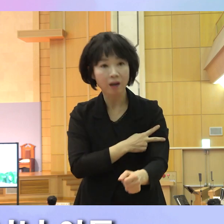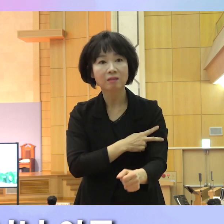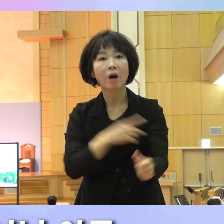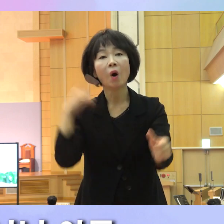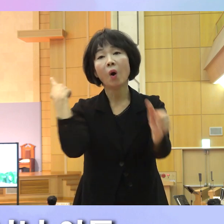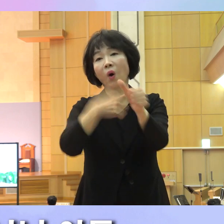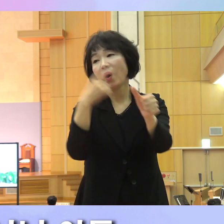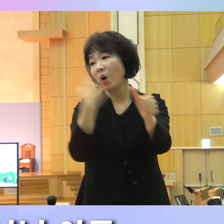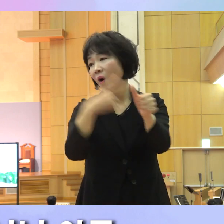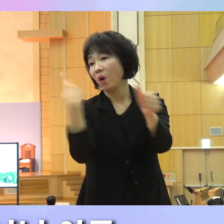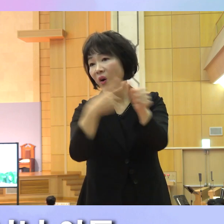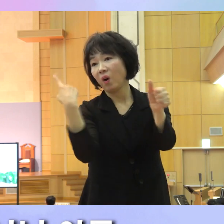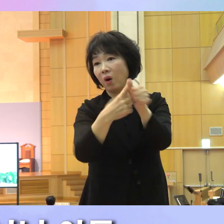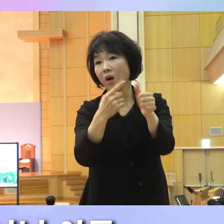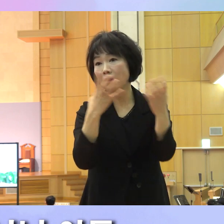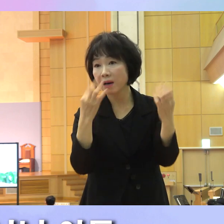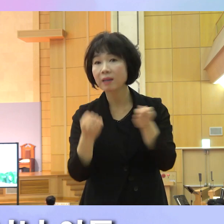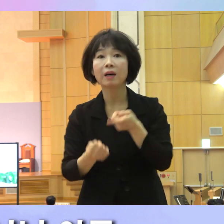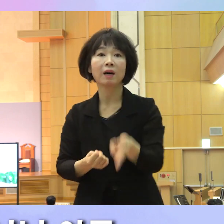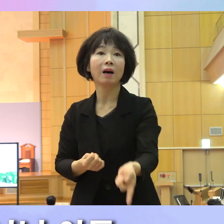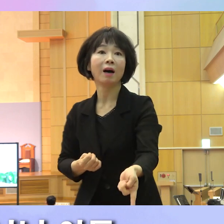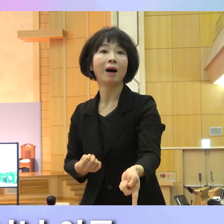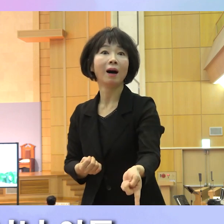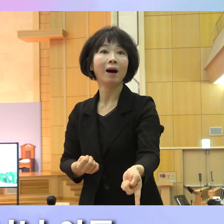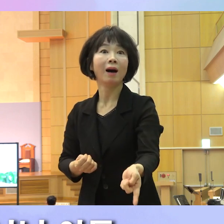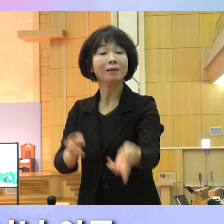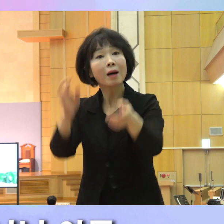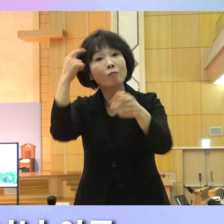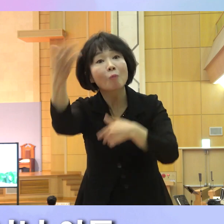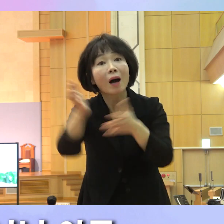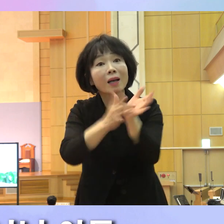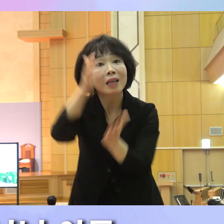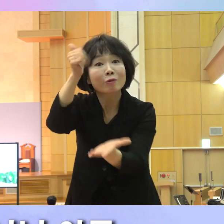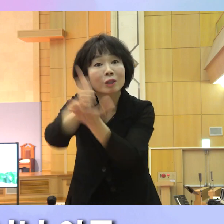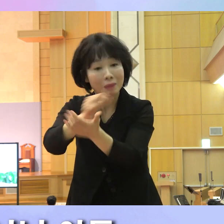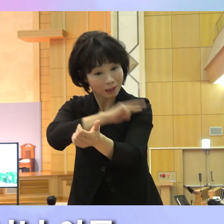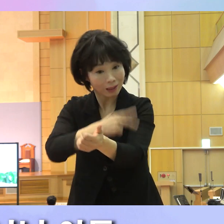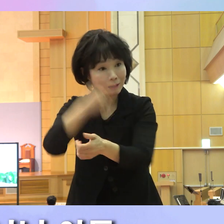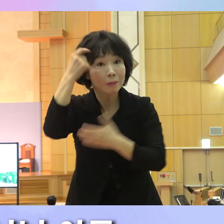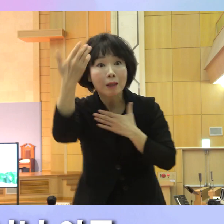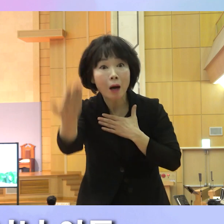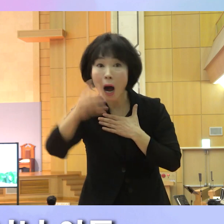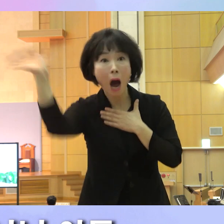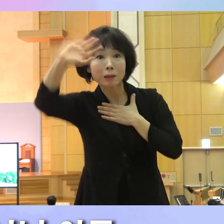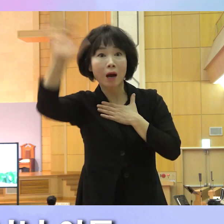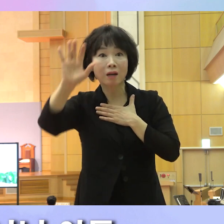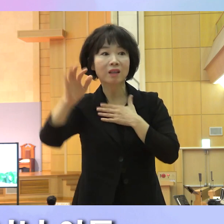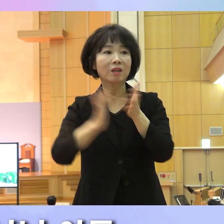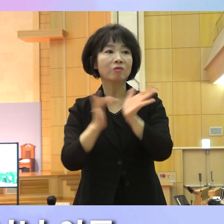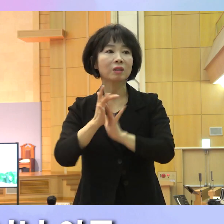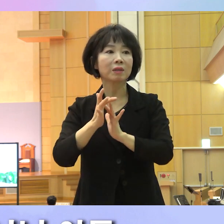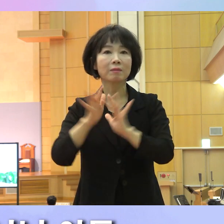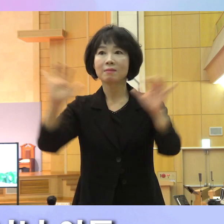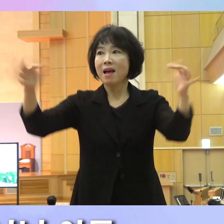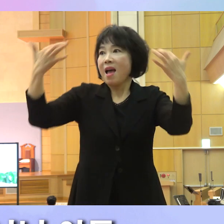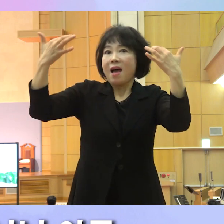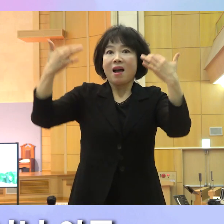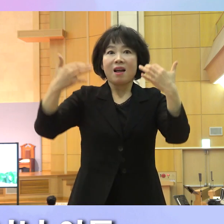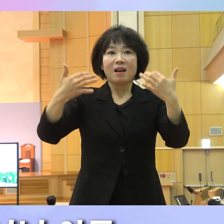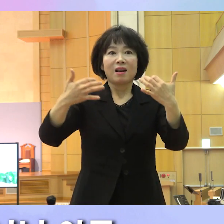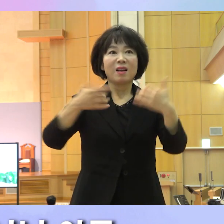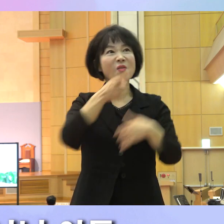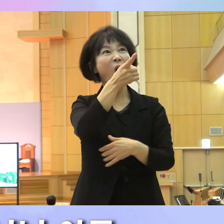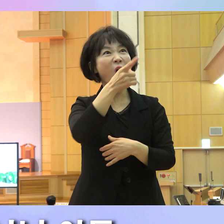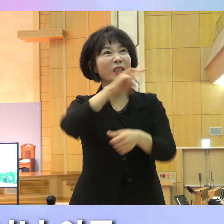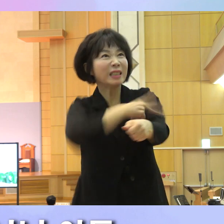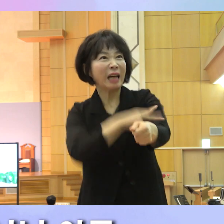사람들은 정죄했거든요. 그러니까 이단의 괴수다, 이게 이단의 괴수. 이 사람은 이단의 괴수야, 이단의 괴수. 그러니까